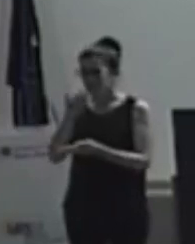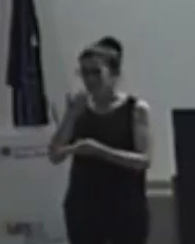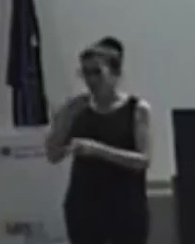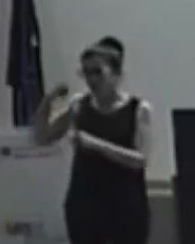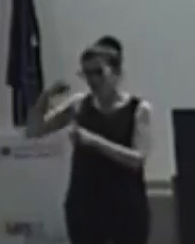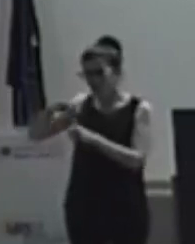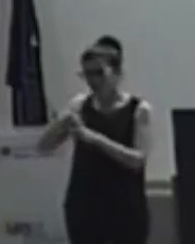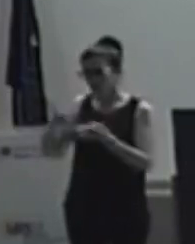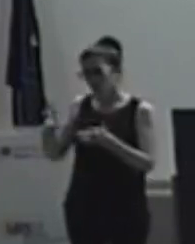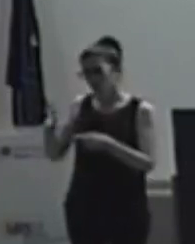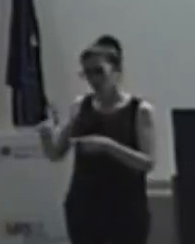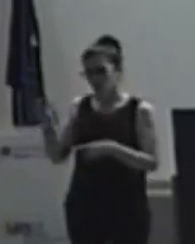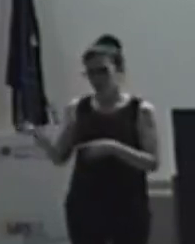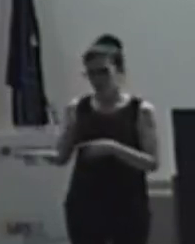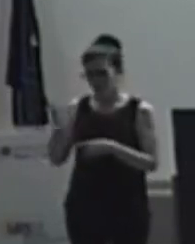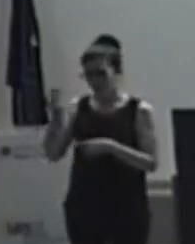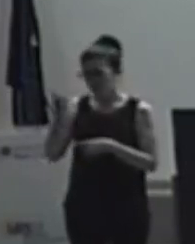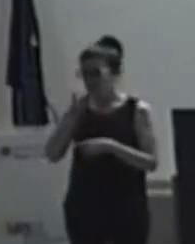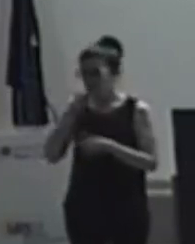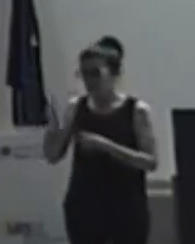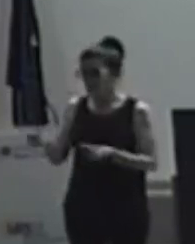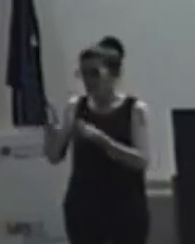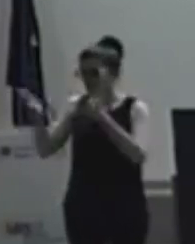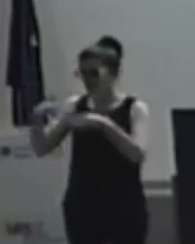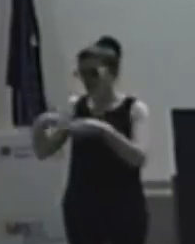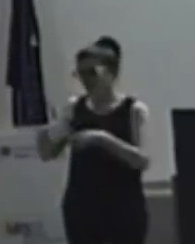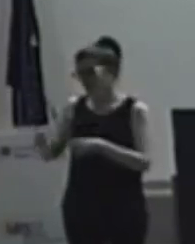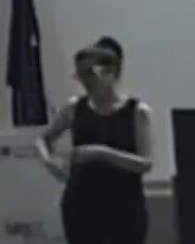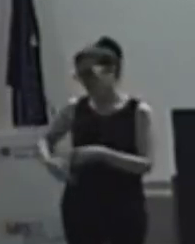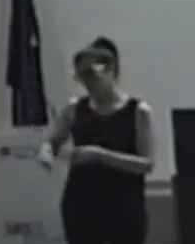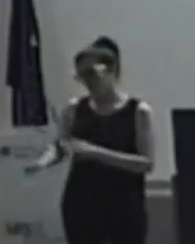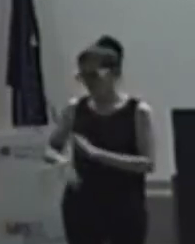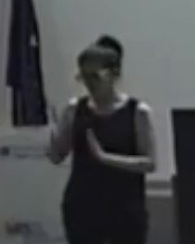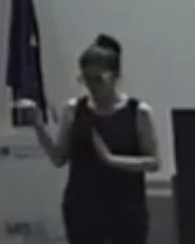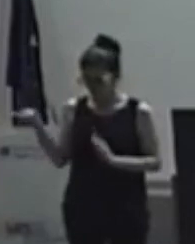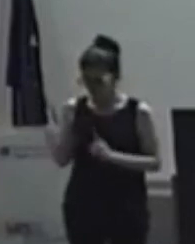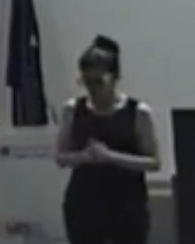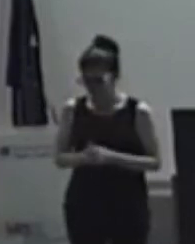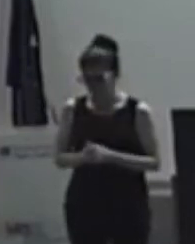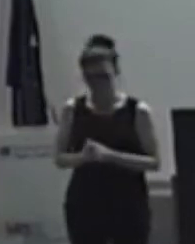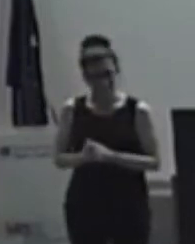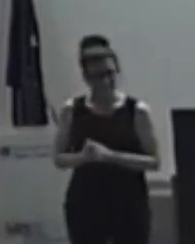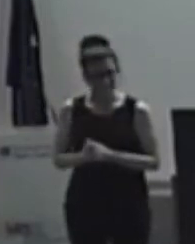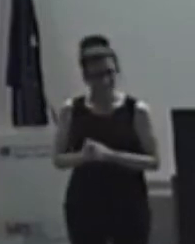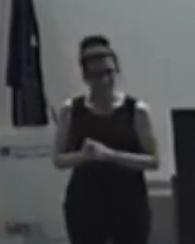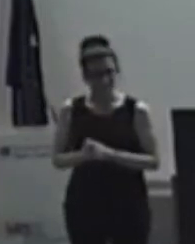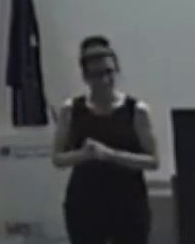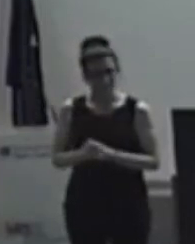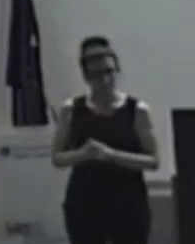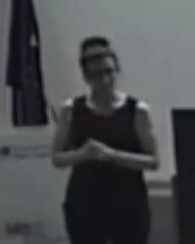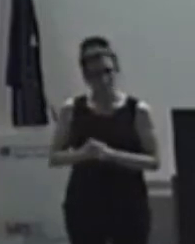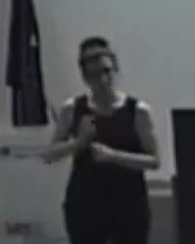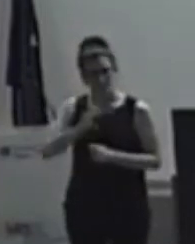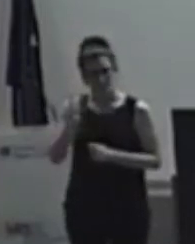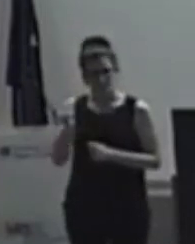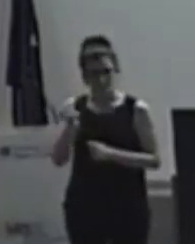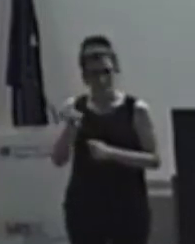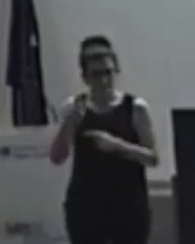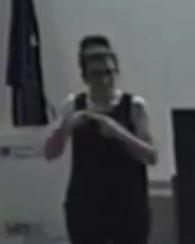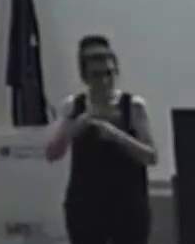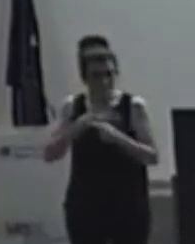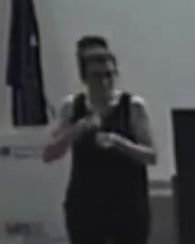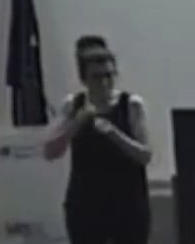esté mejor y si no es el caso, pues no vamos a seguir adelante. Y yo la otra cosa que quería comentar